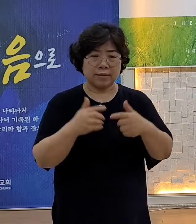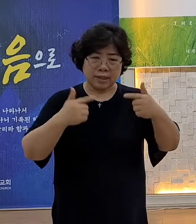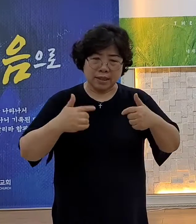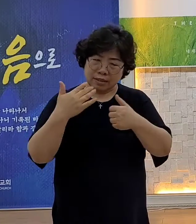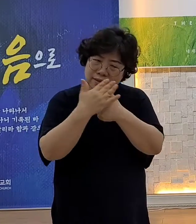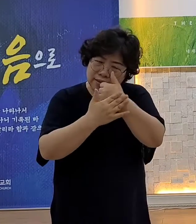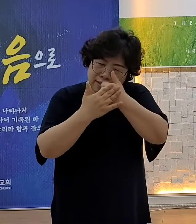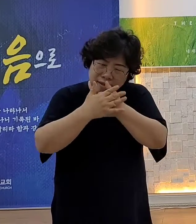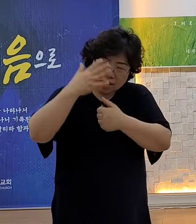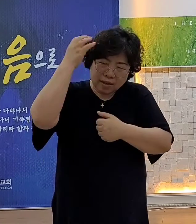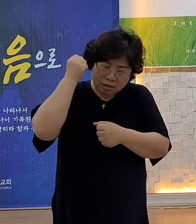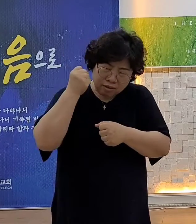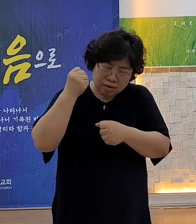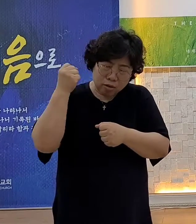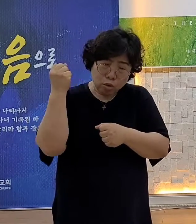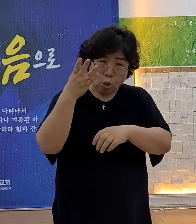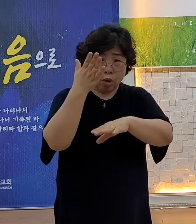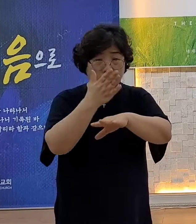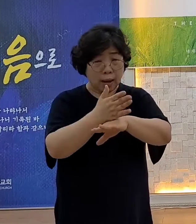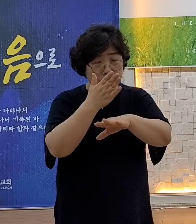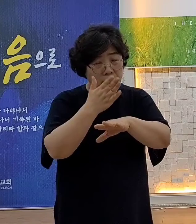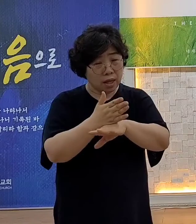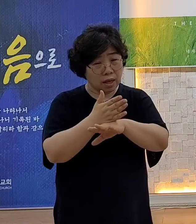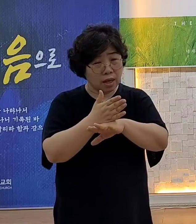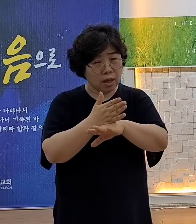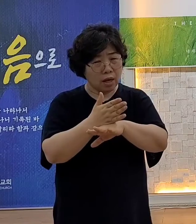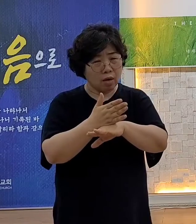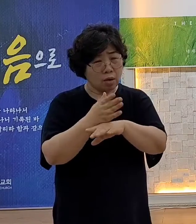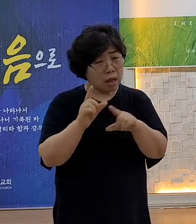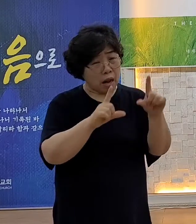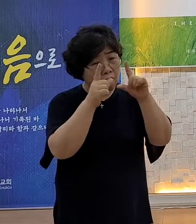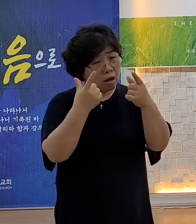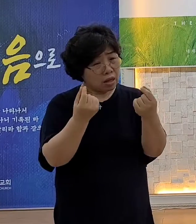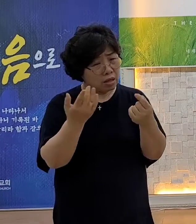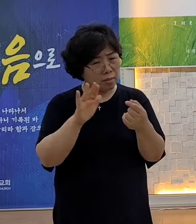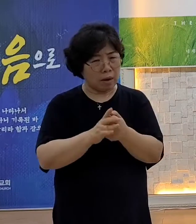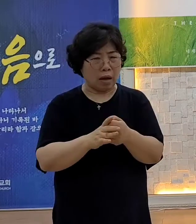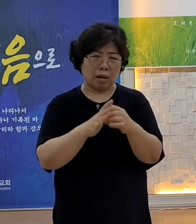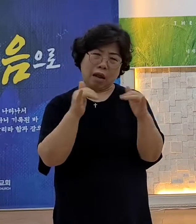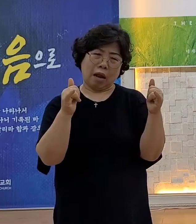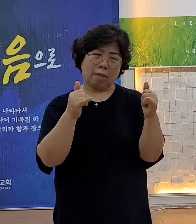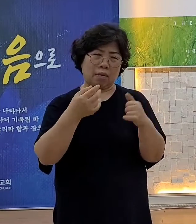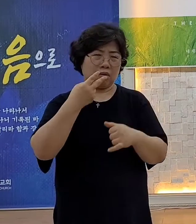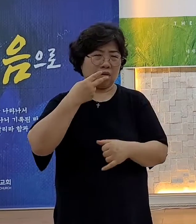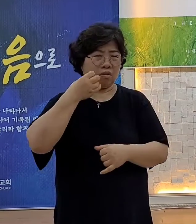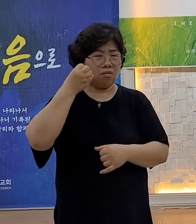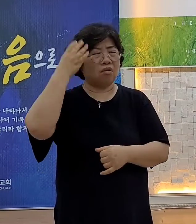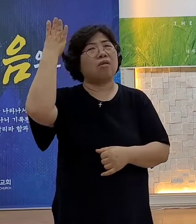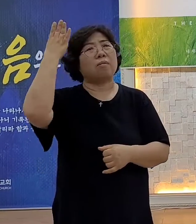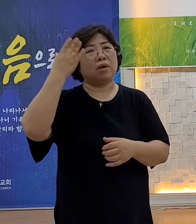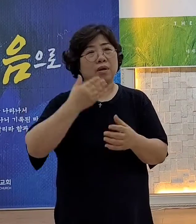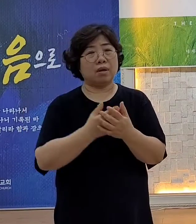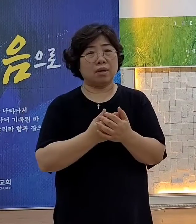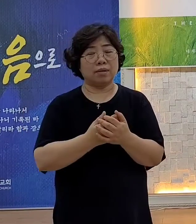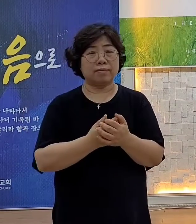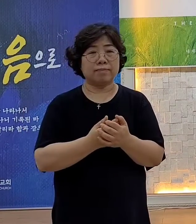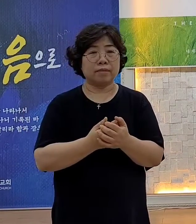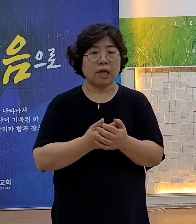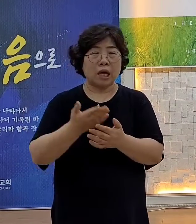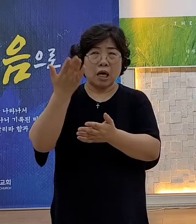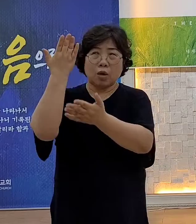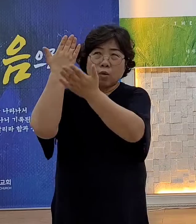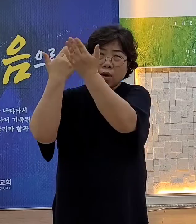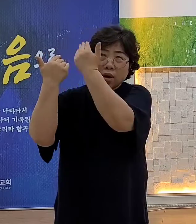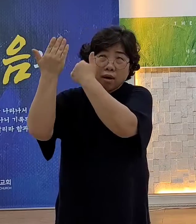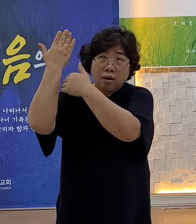은혜를 기억하고 감사하고 잊어버리지 않을 것 같죠. 우리 인간은 그런 존재가 아닙니다. 아무리